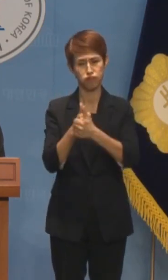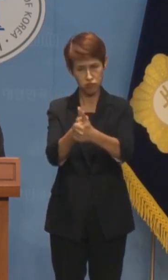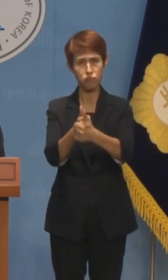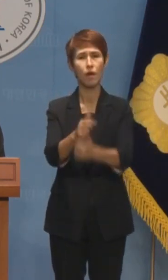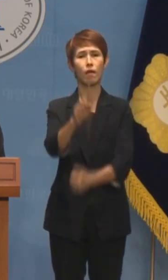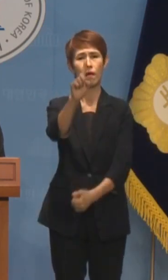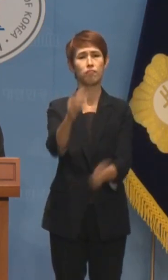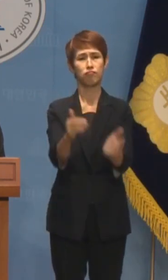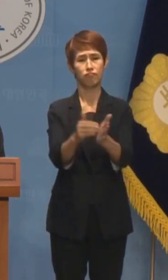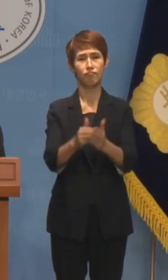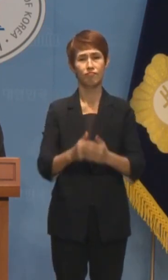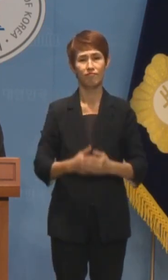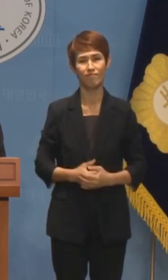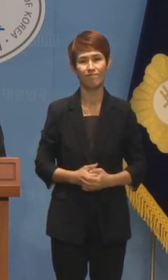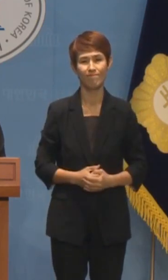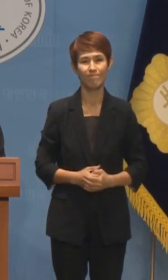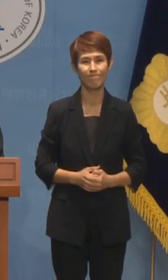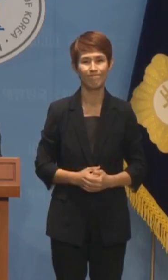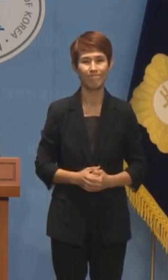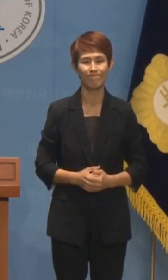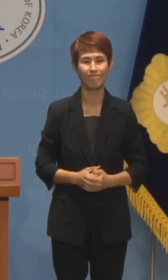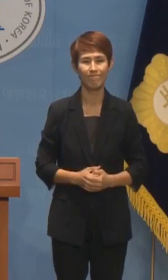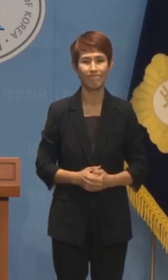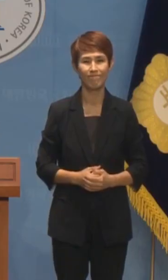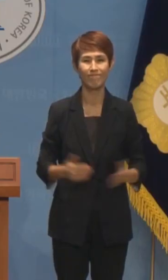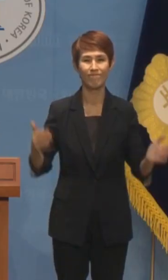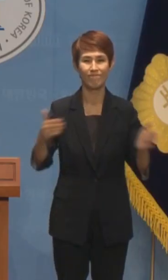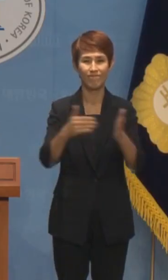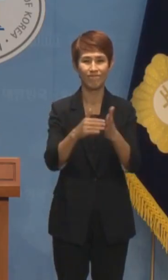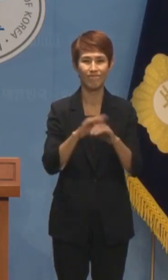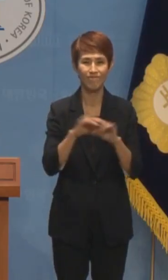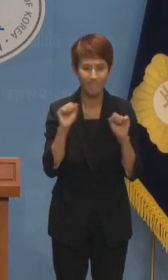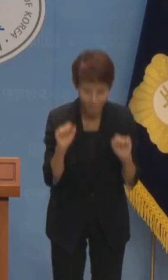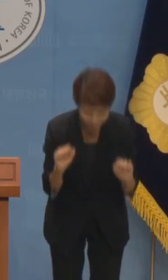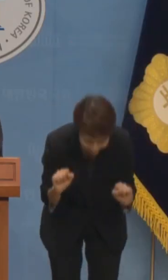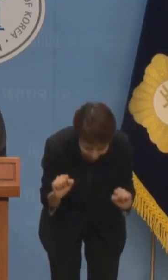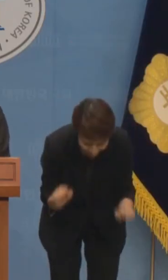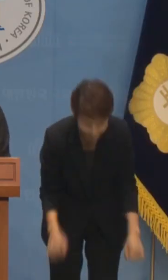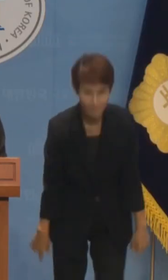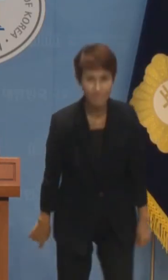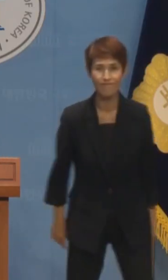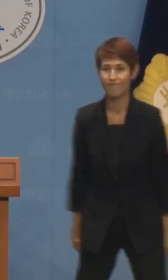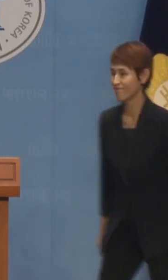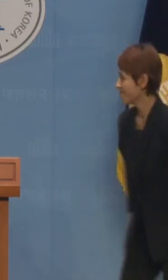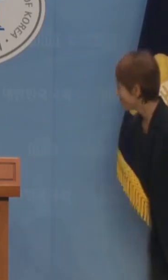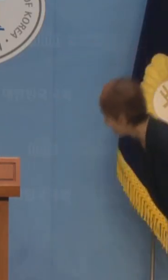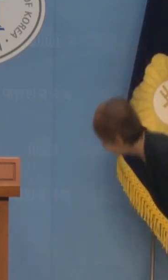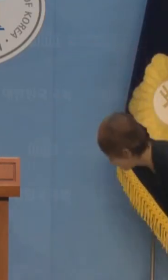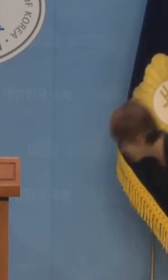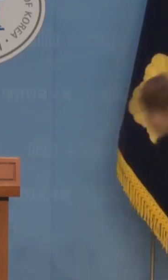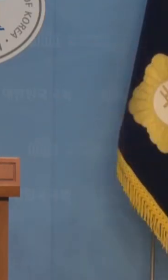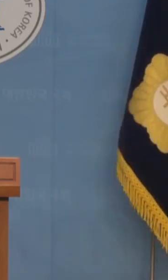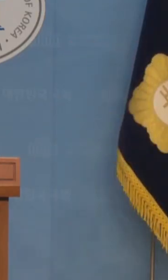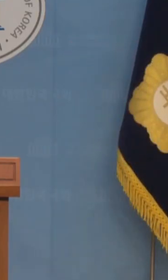처리하는 것뿐입니다. 이상 브리핑 마치겠습니다. 고맙습니다.